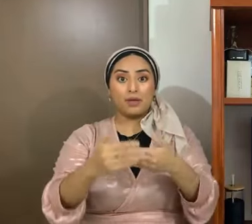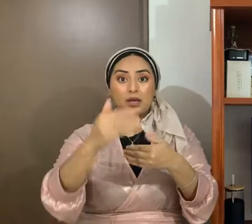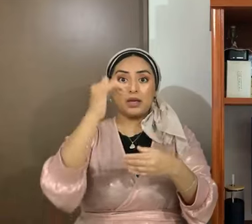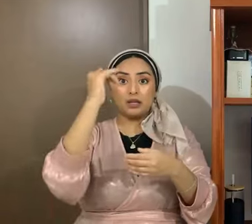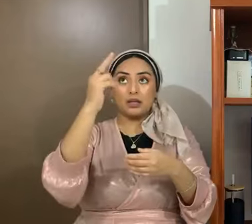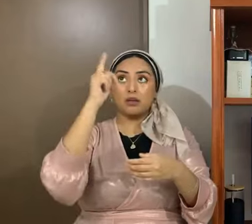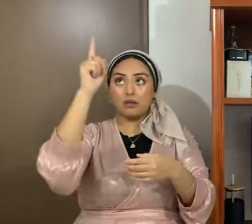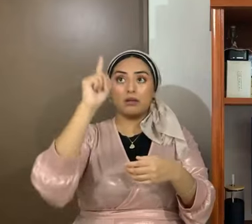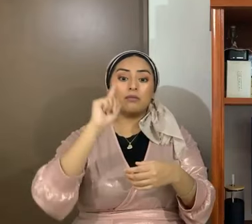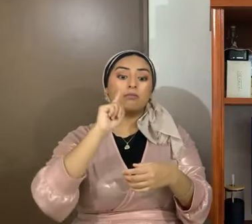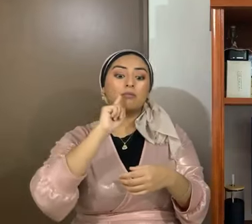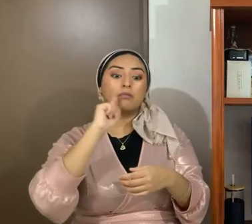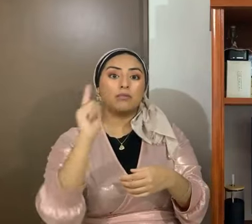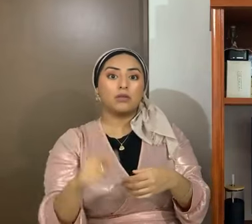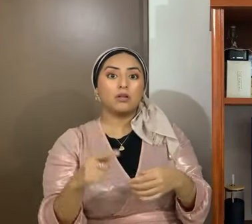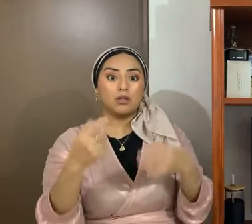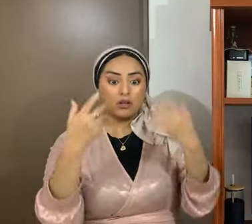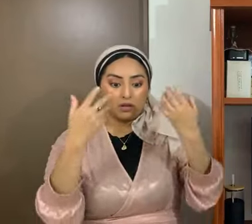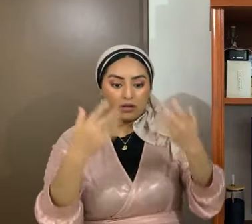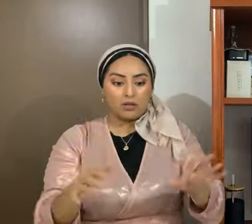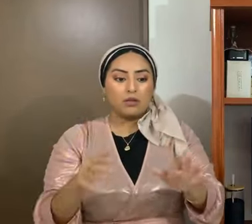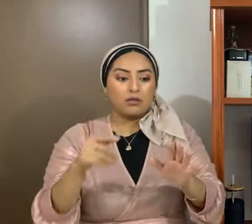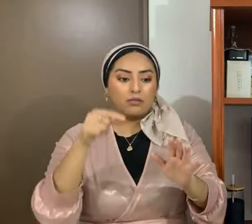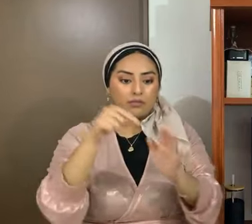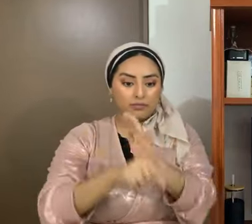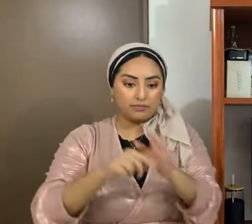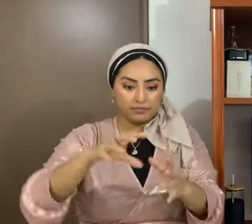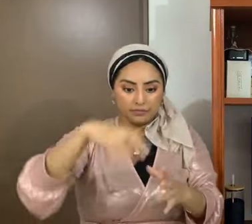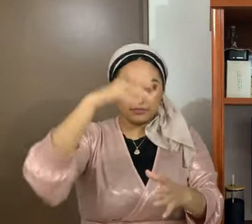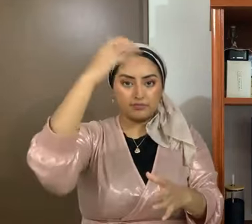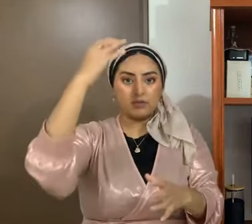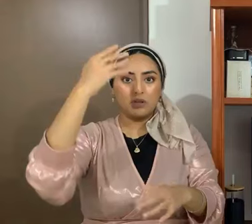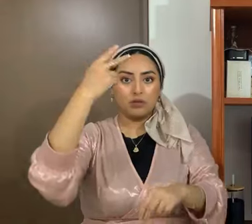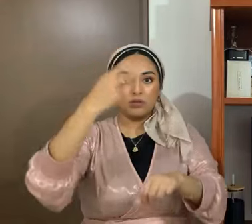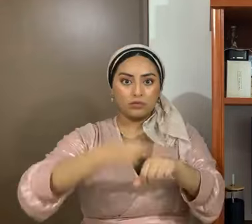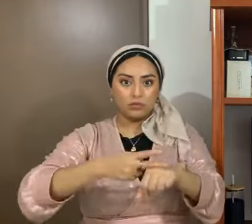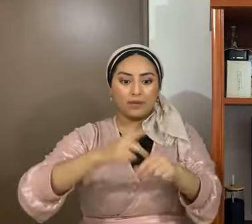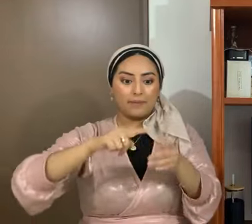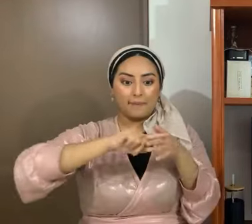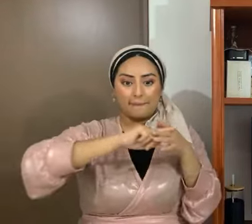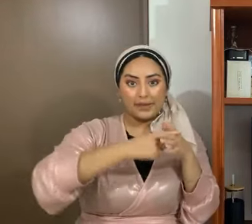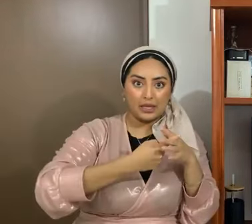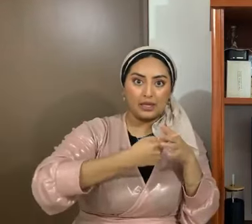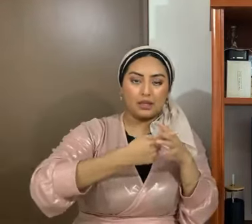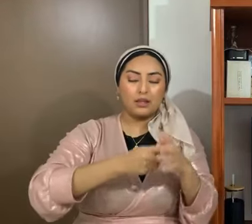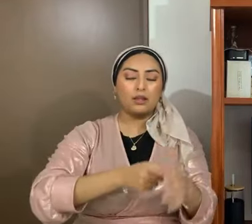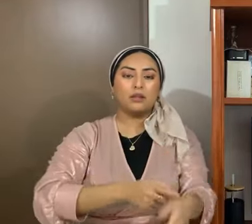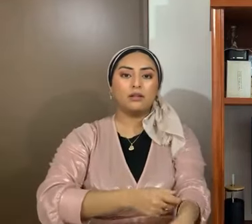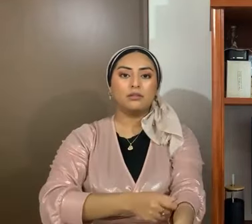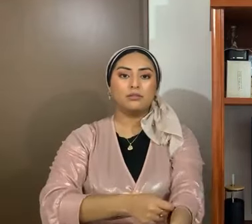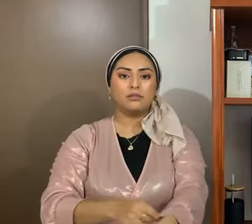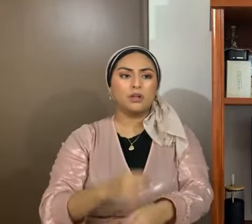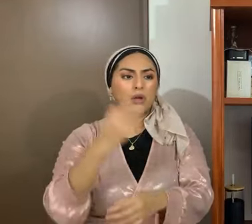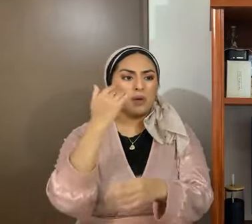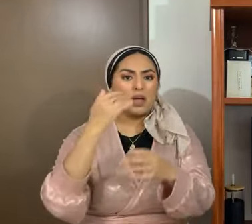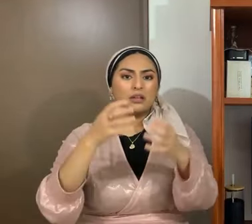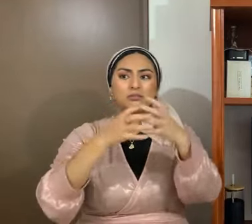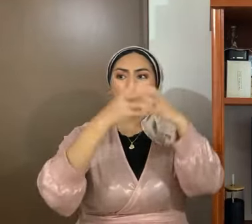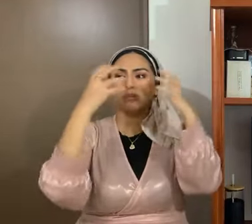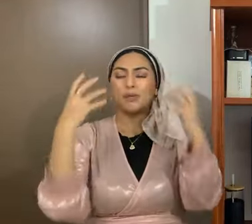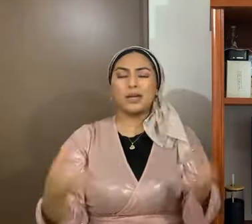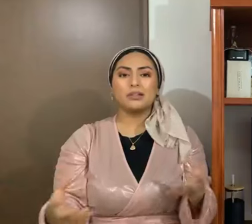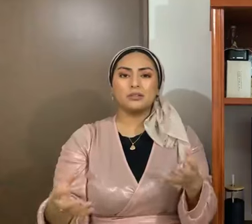Yahweh lo había dicho. Ya se habían sacrificado dos sacrificios al principio, un becerro y un macho cabrío. ¿Por qué